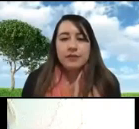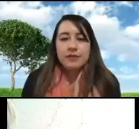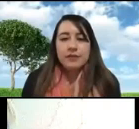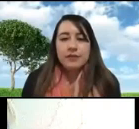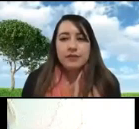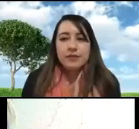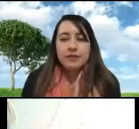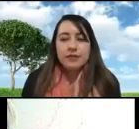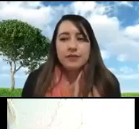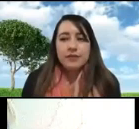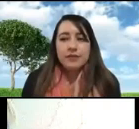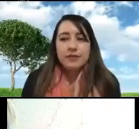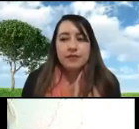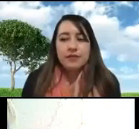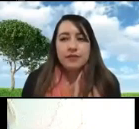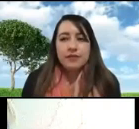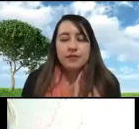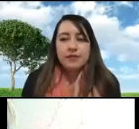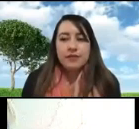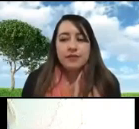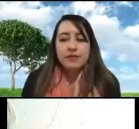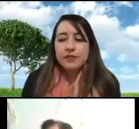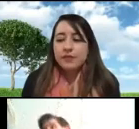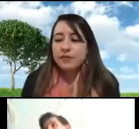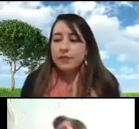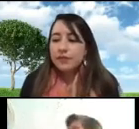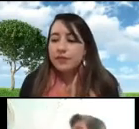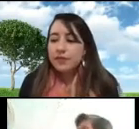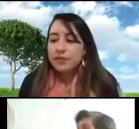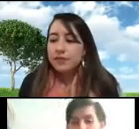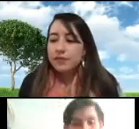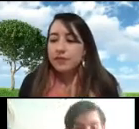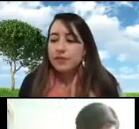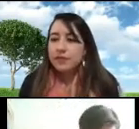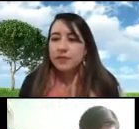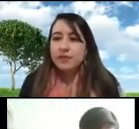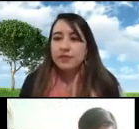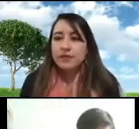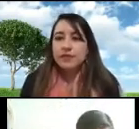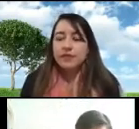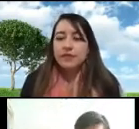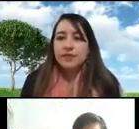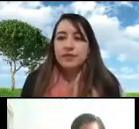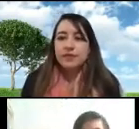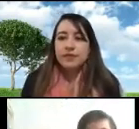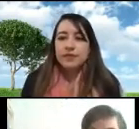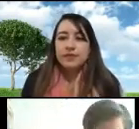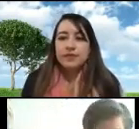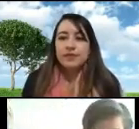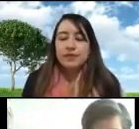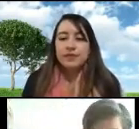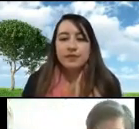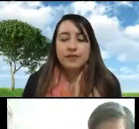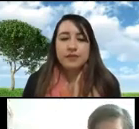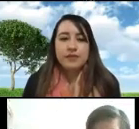pregunta que sigue, estaremos completando el primer nivel. Muy rápido y muy fácil. Así